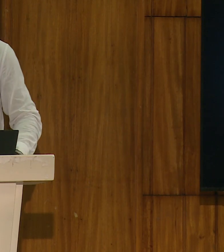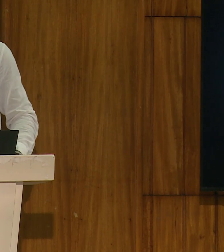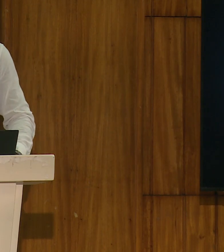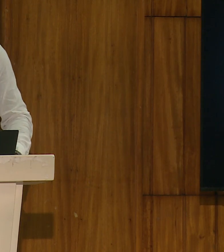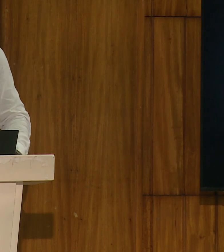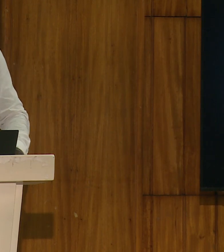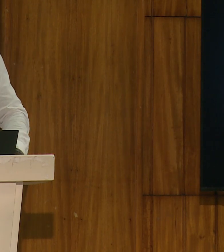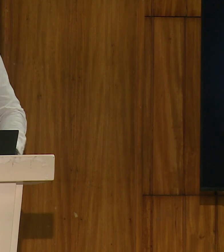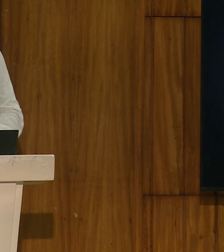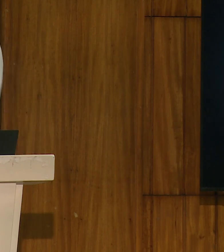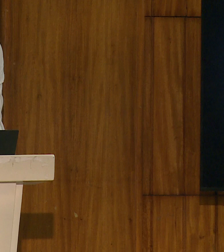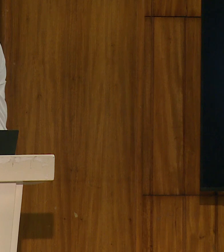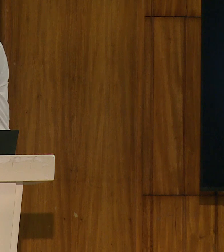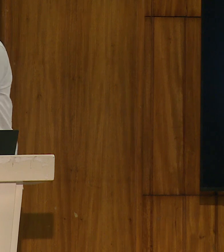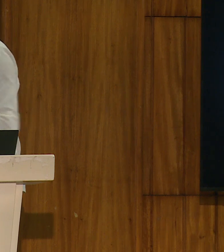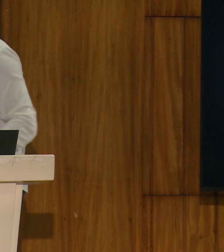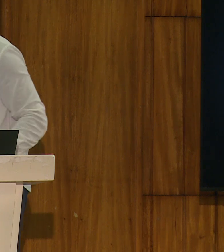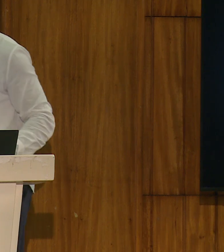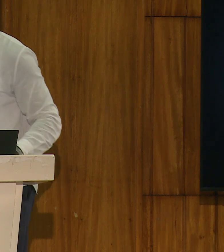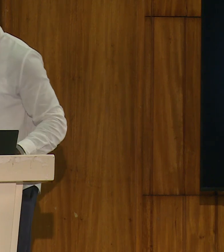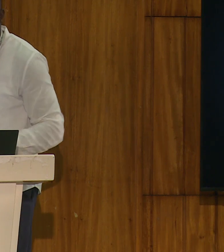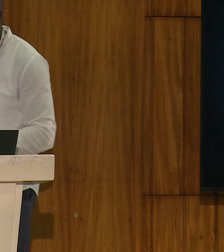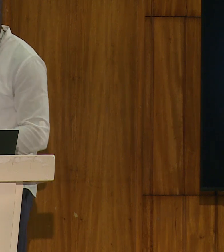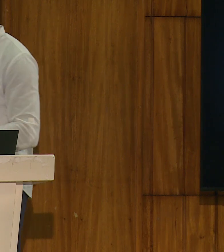el VIH. Muchísimas gracias, por favor.